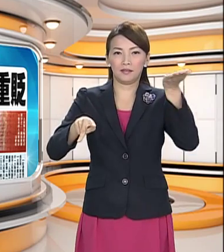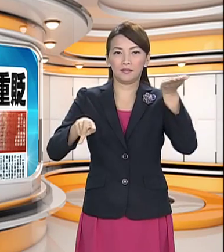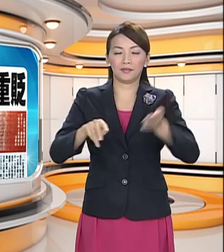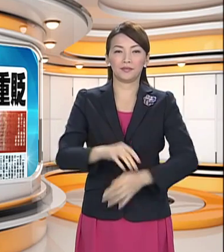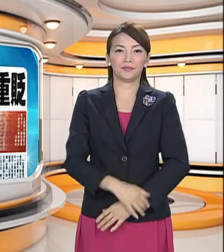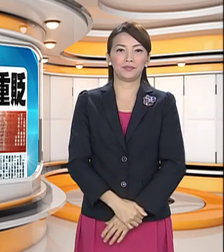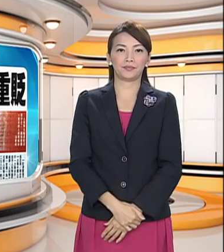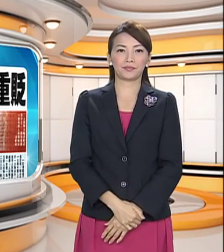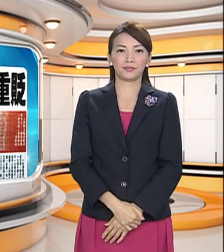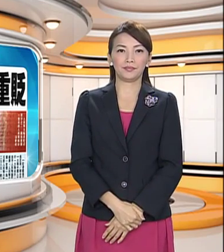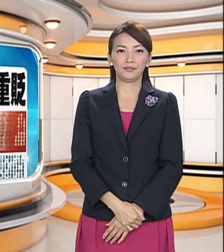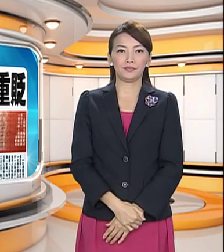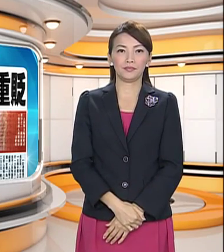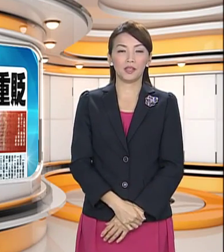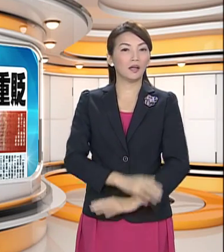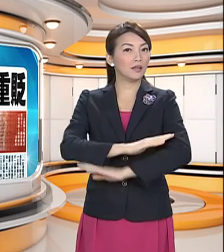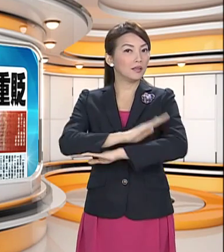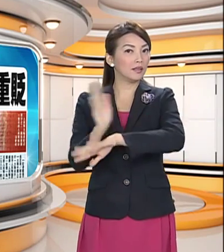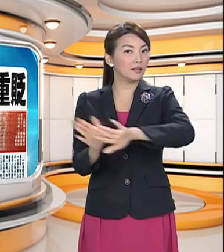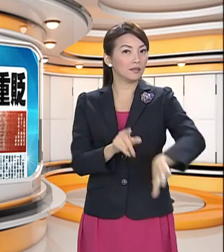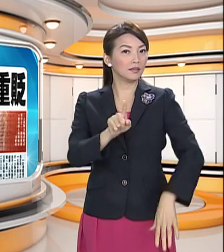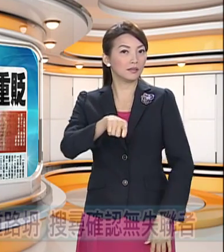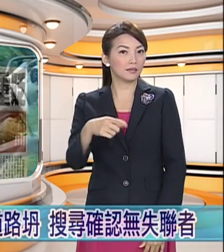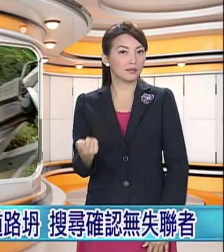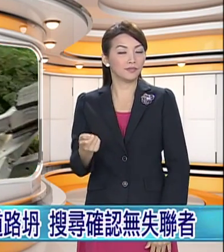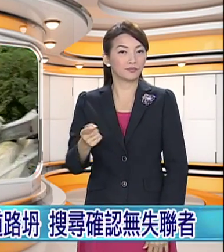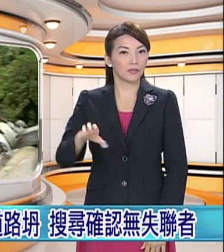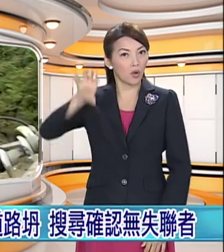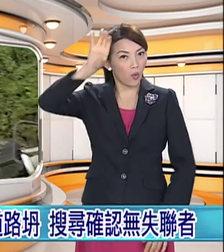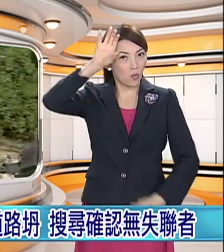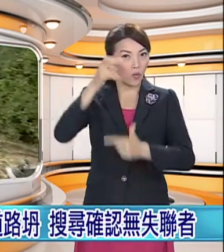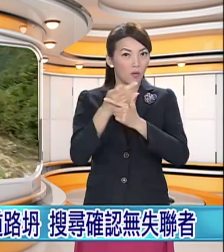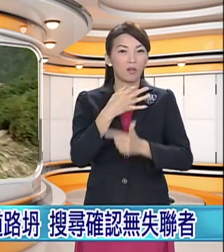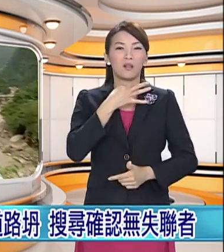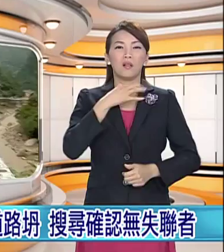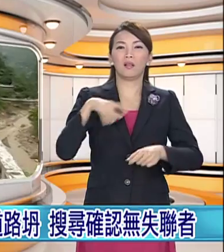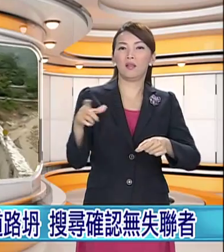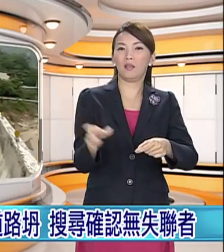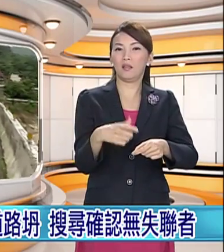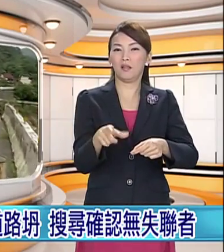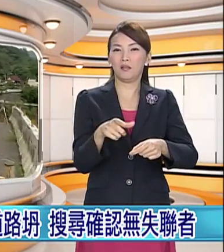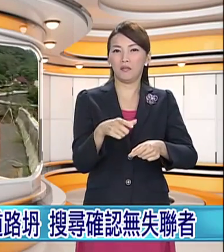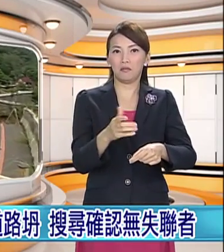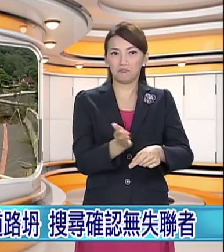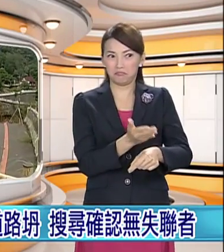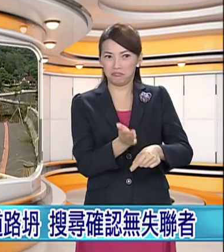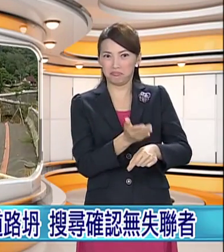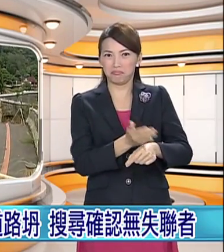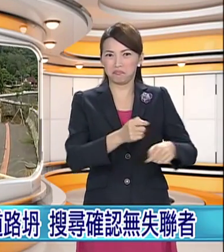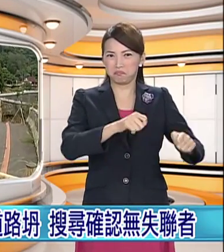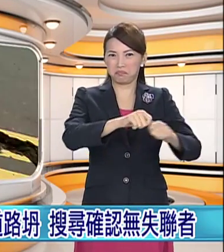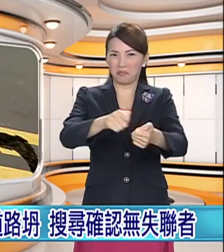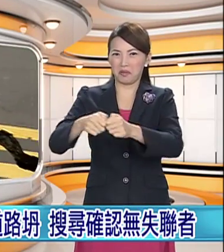了解完了三大报的头条之后，接着继续来看到苏迪勒台风对北台湾带来的灾